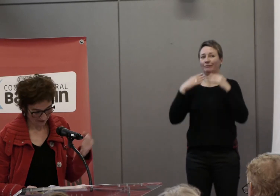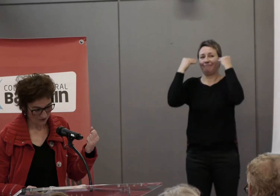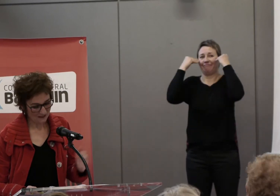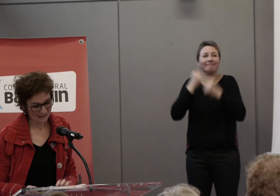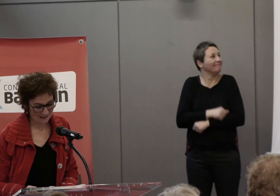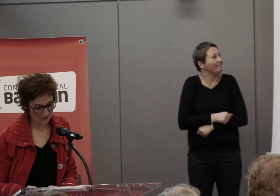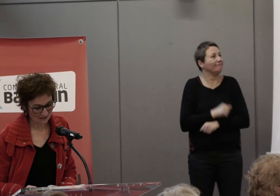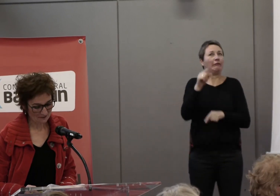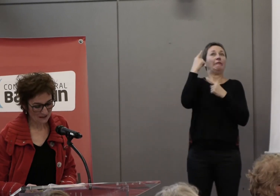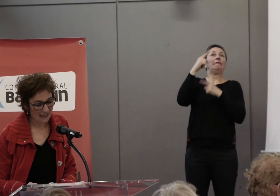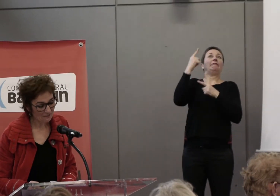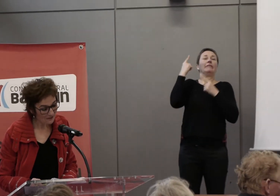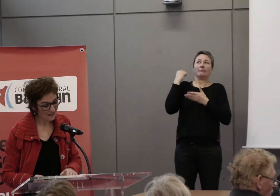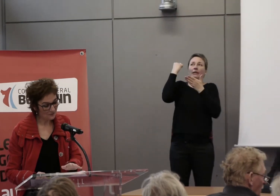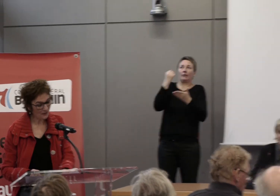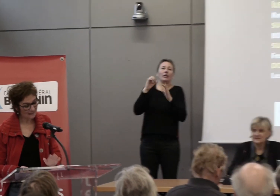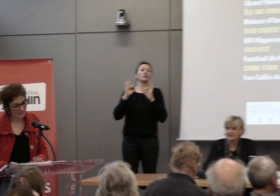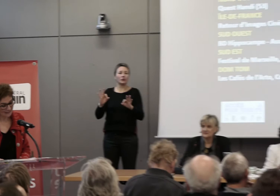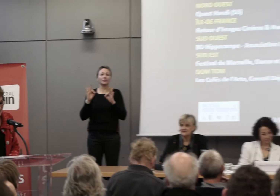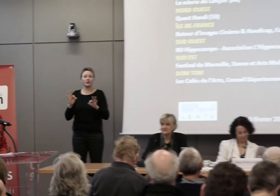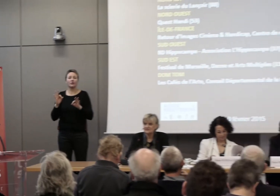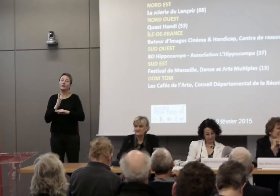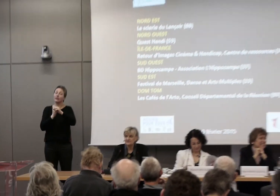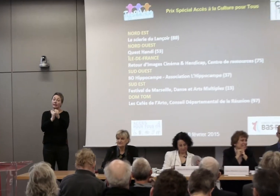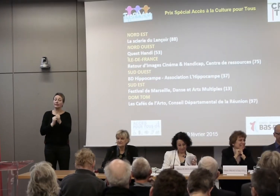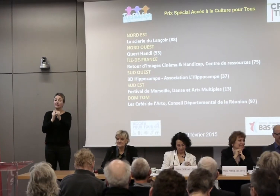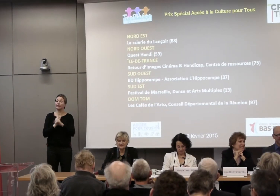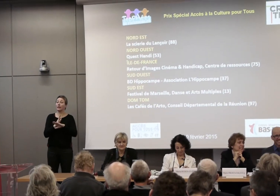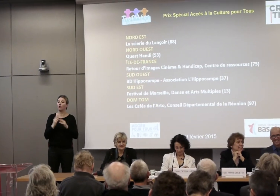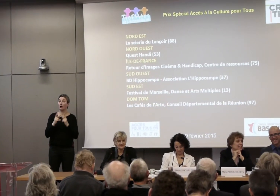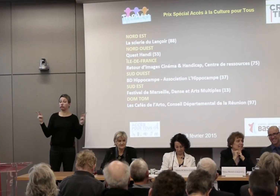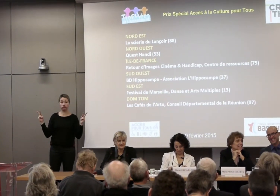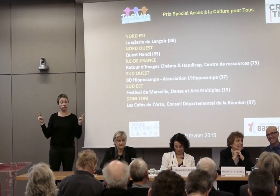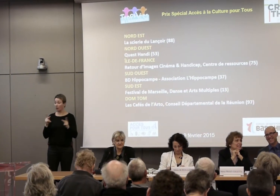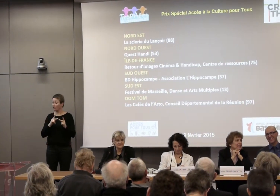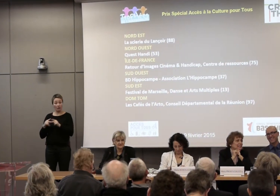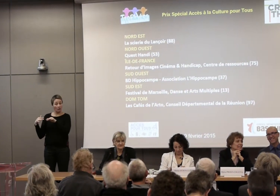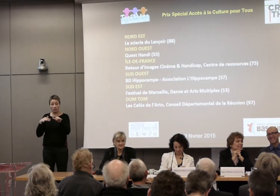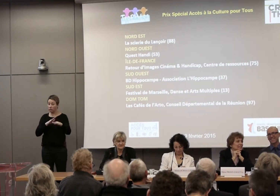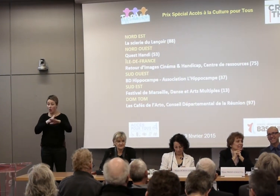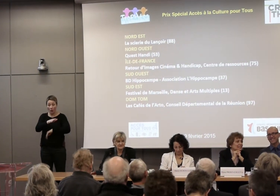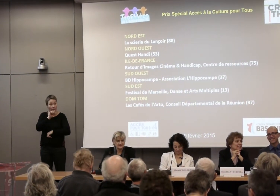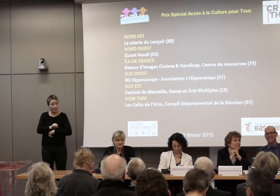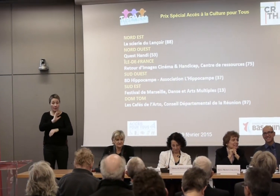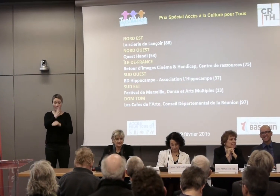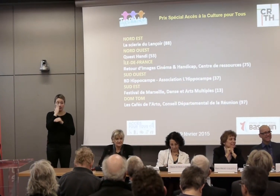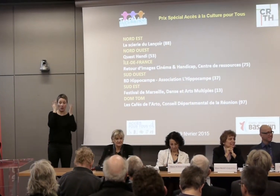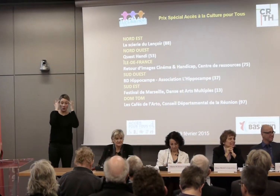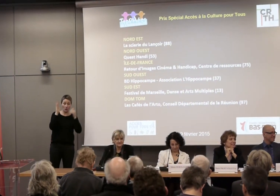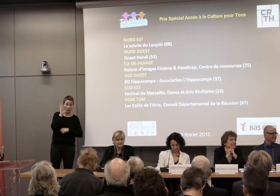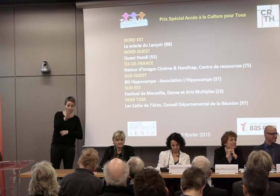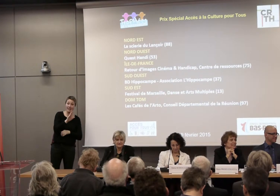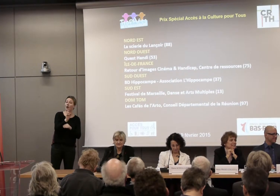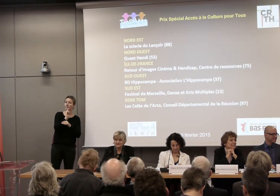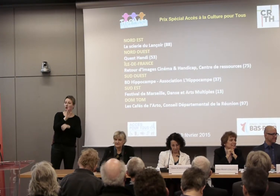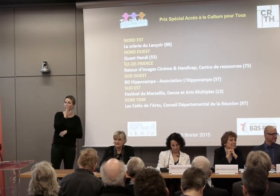à cette revendication patrimoniale, mais effectivement la scierie, elle est ouverte à tous les publics, elle présente à la fois la culture des